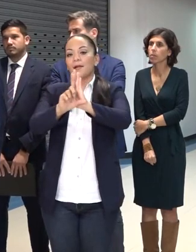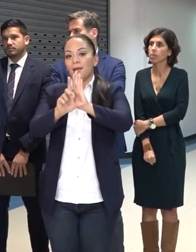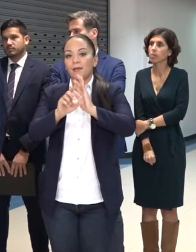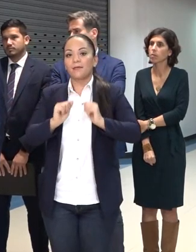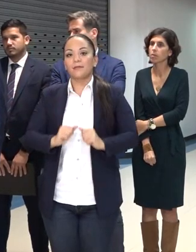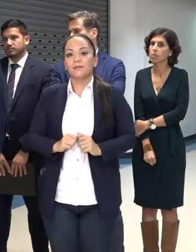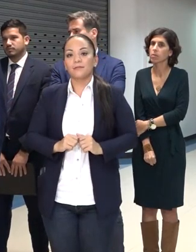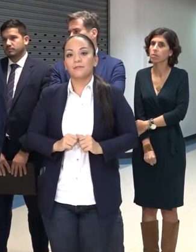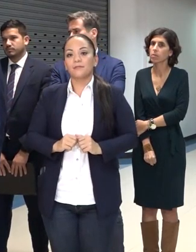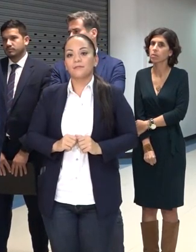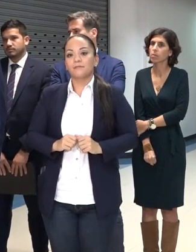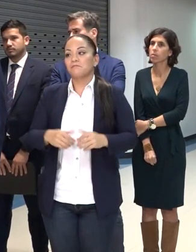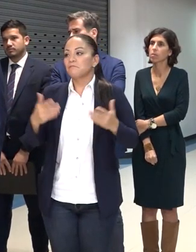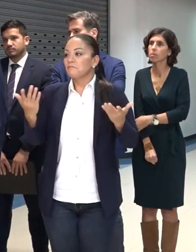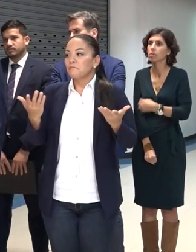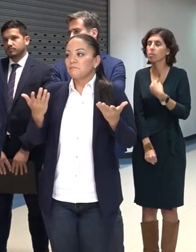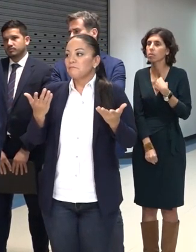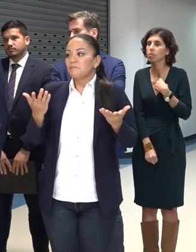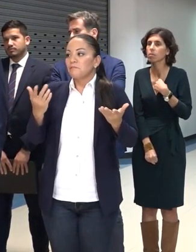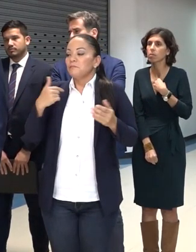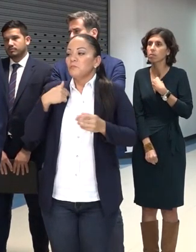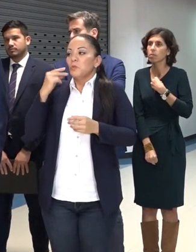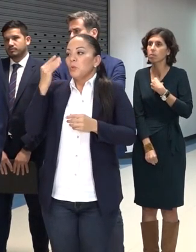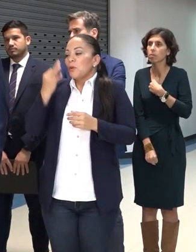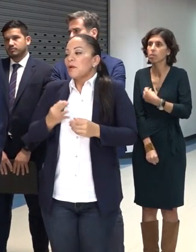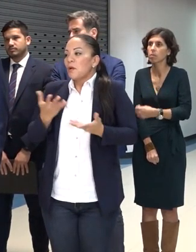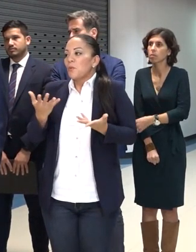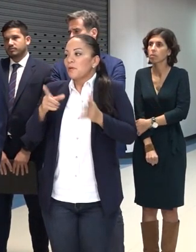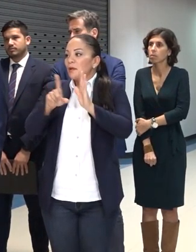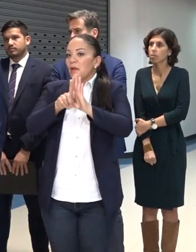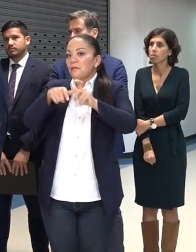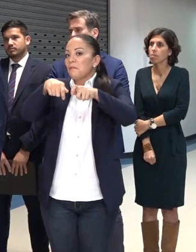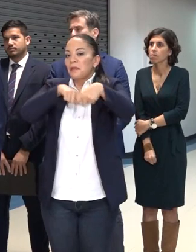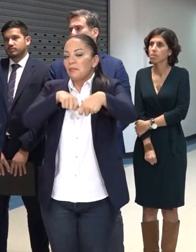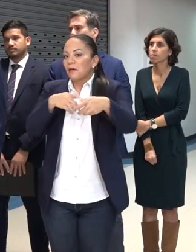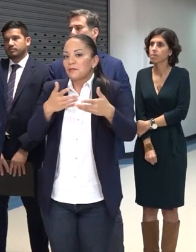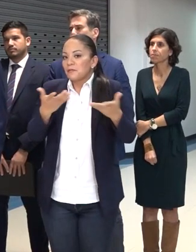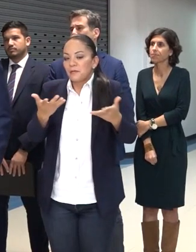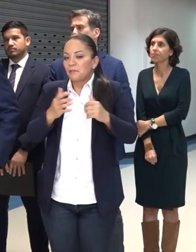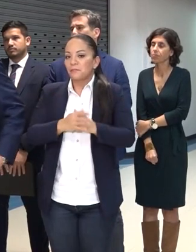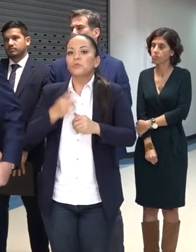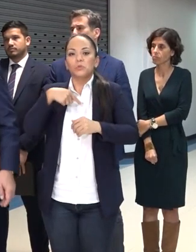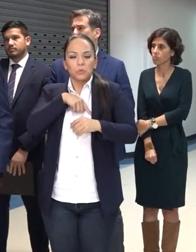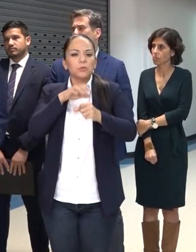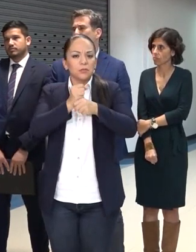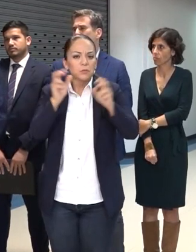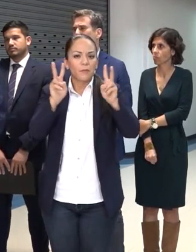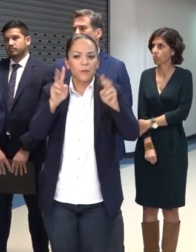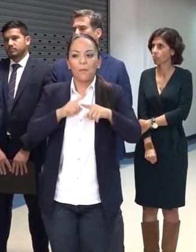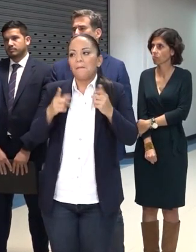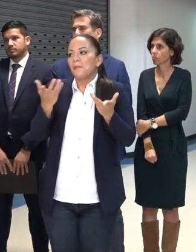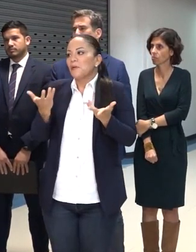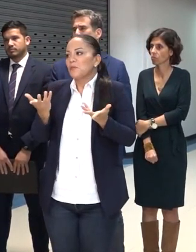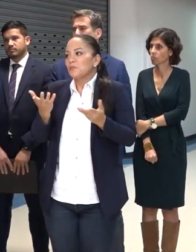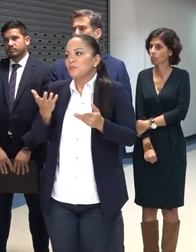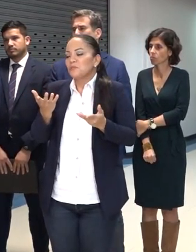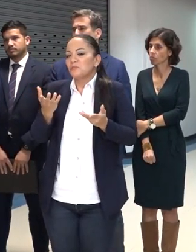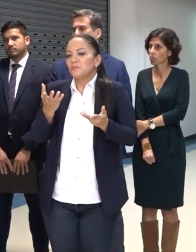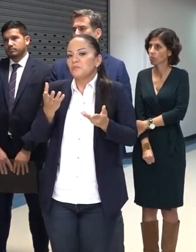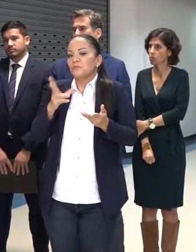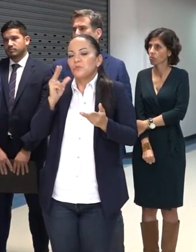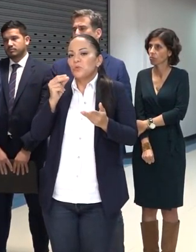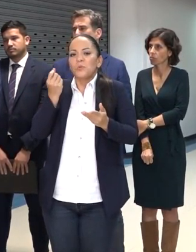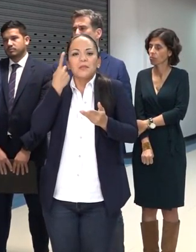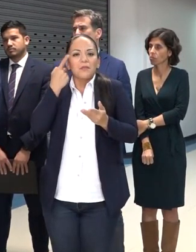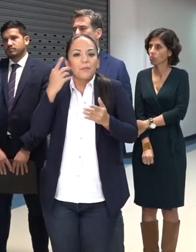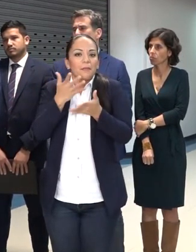República, yo no creo que sea una ley que deba vetarse, lo haríamos. Sin embargo, yo no le encuentro mucho sentido,